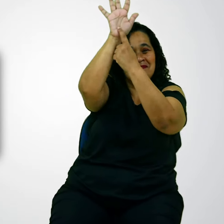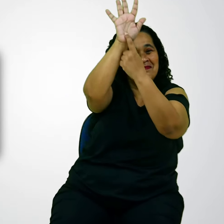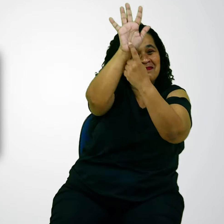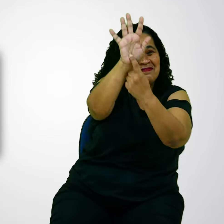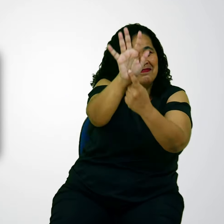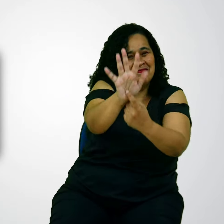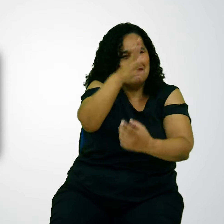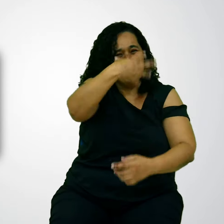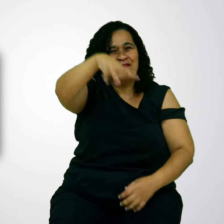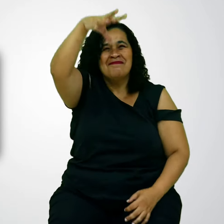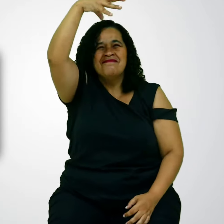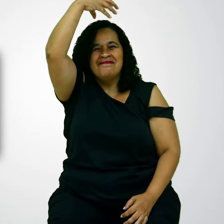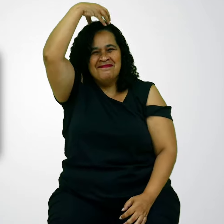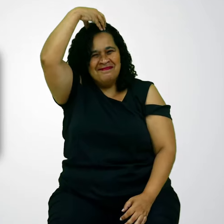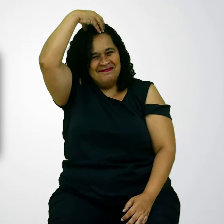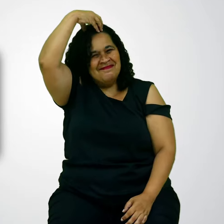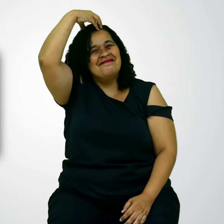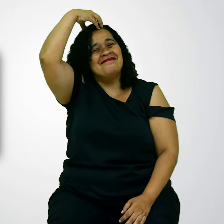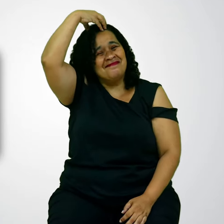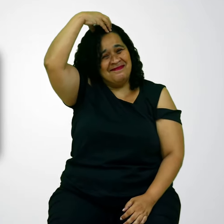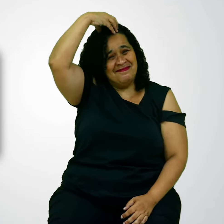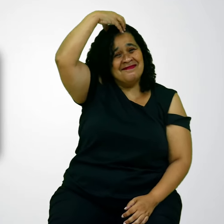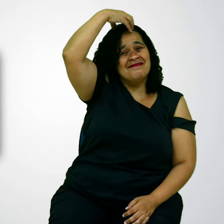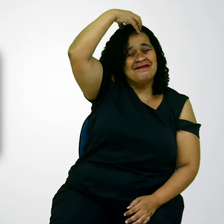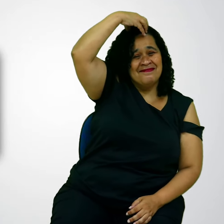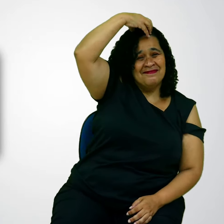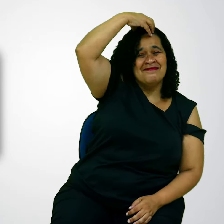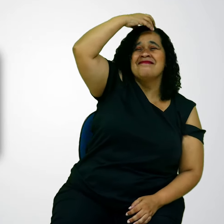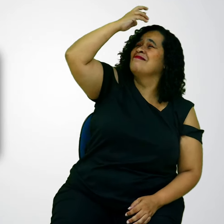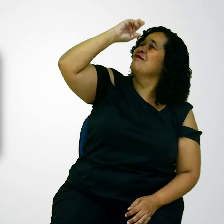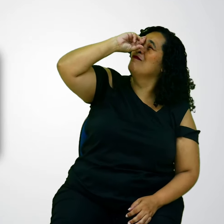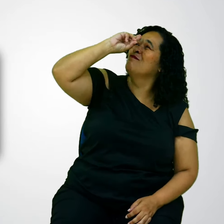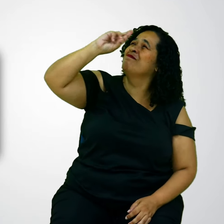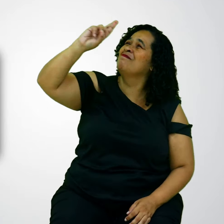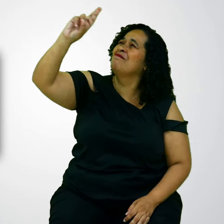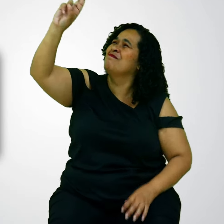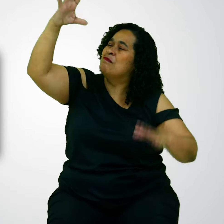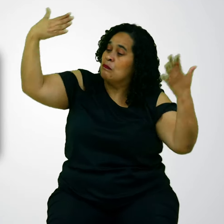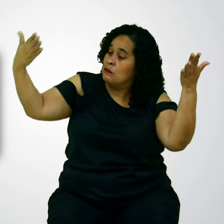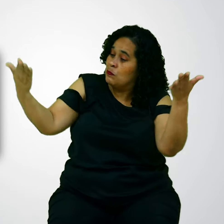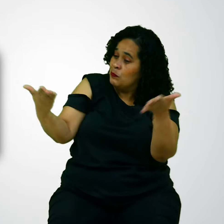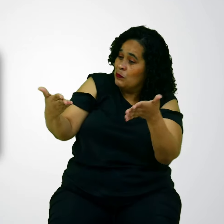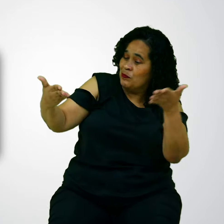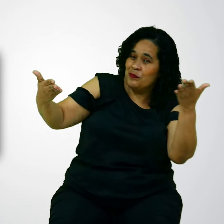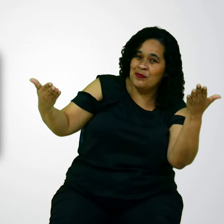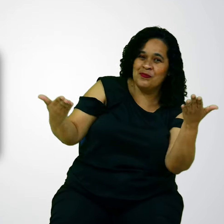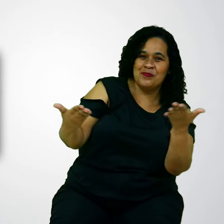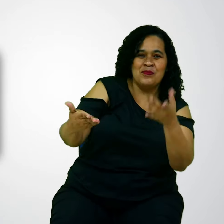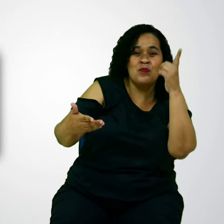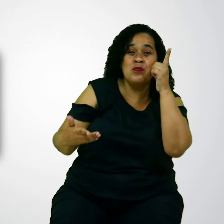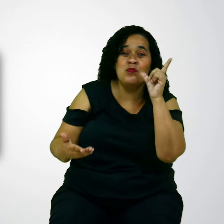Rei e Senhor, para que hoje eu pudesse